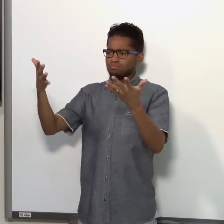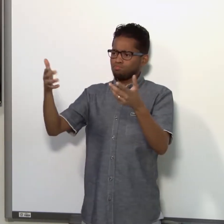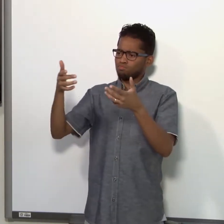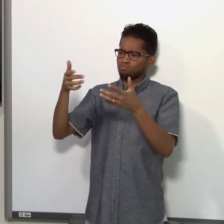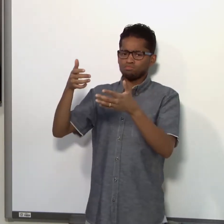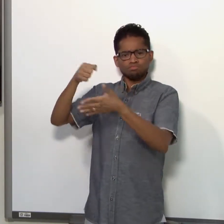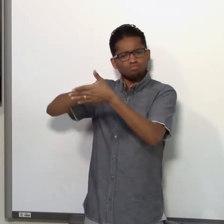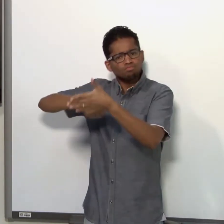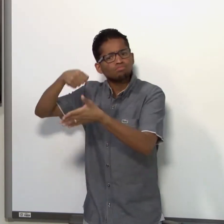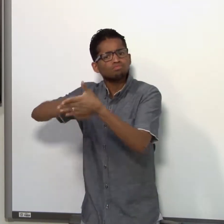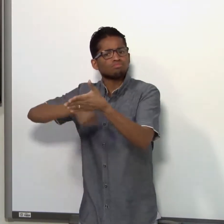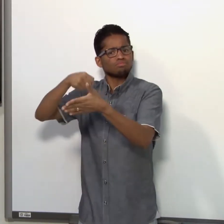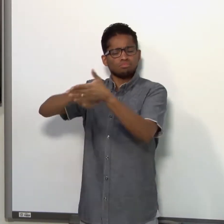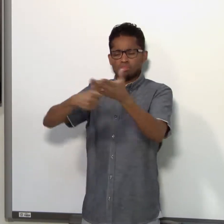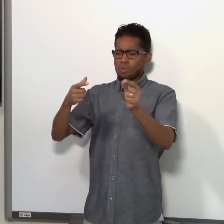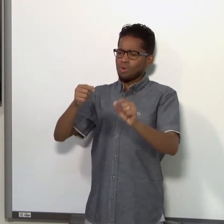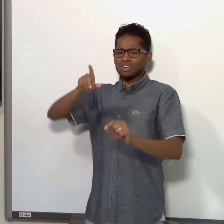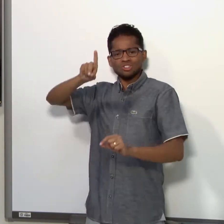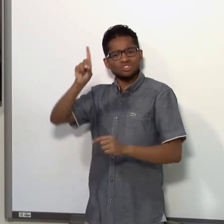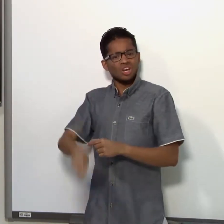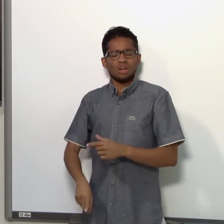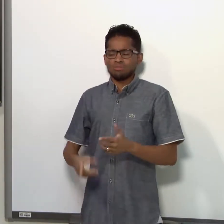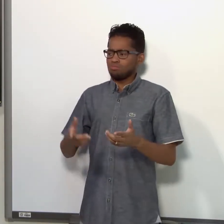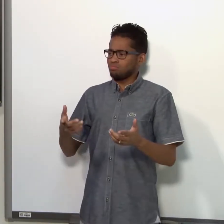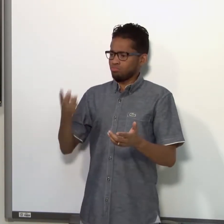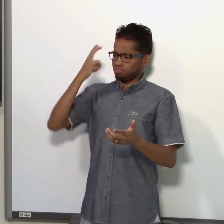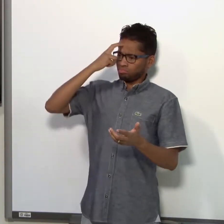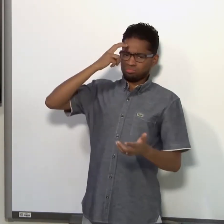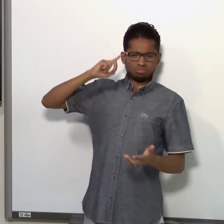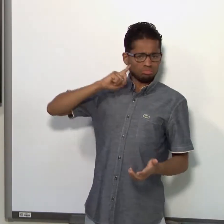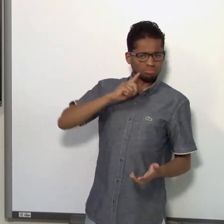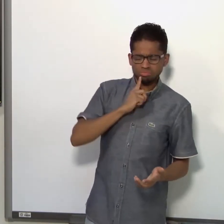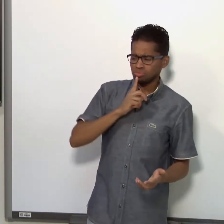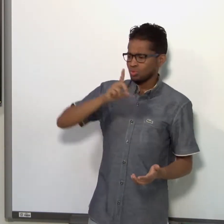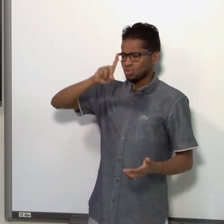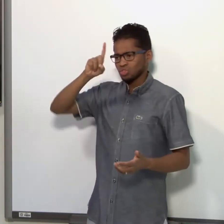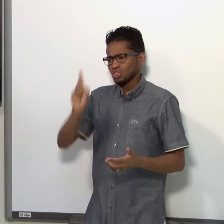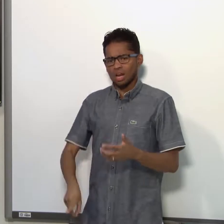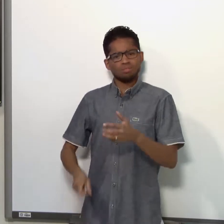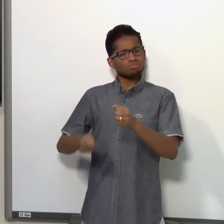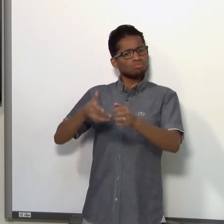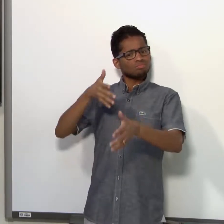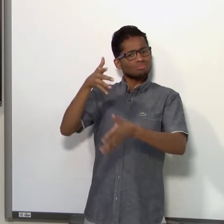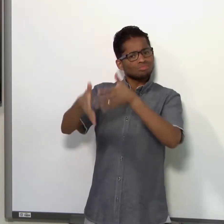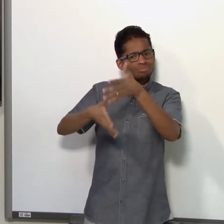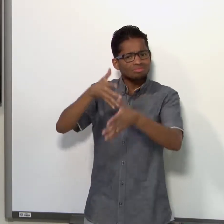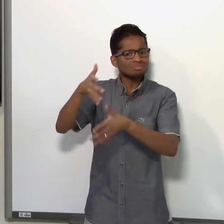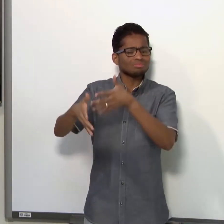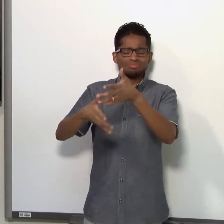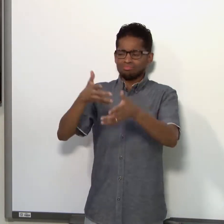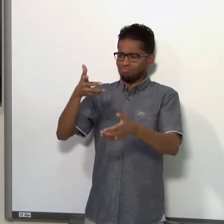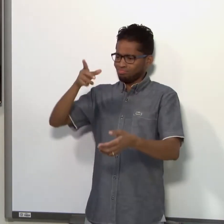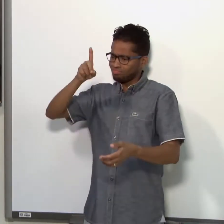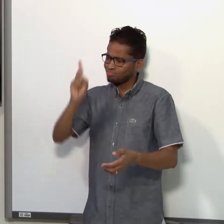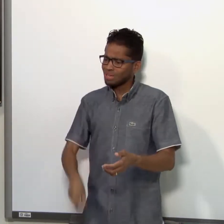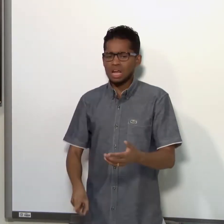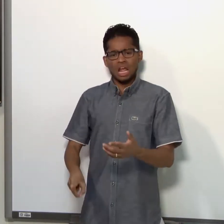Bom, tivemos as associações de surdos, as comunidades surdas, os movimentos, as lutas pelos